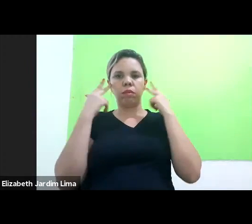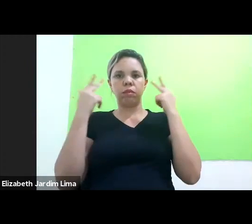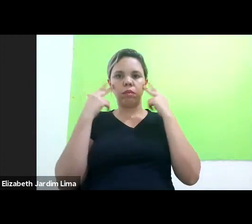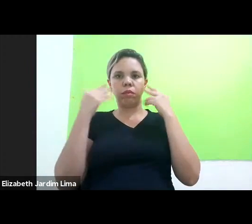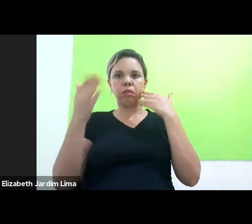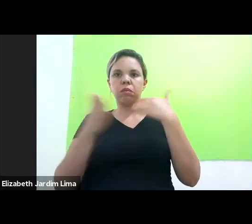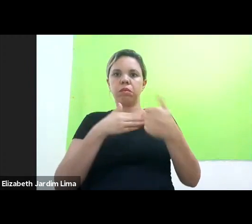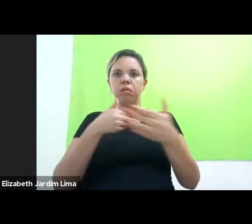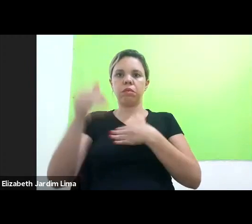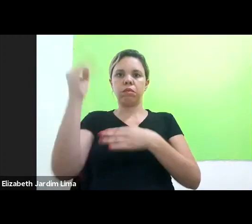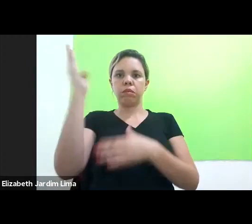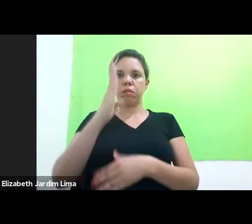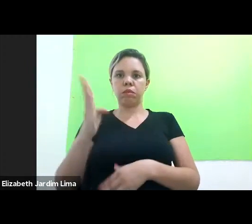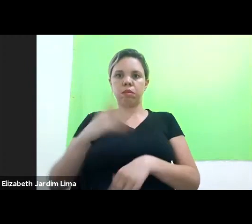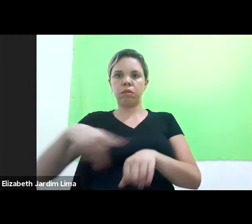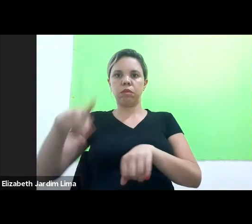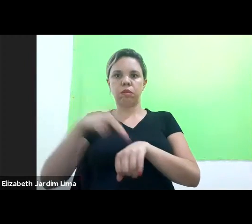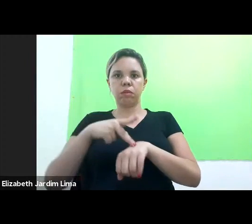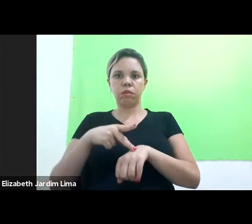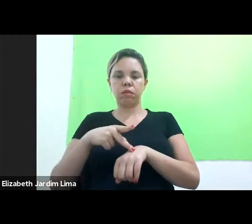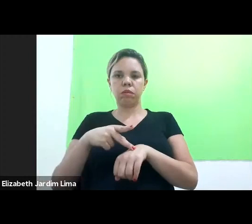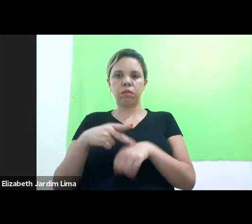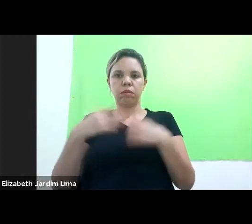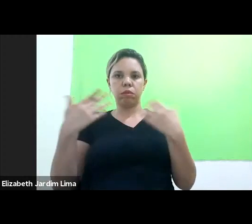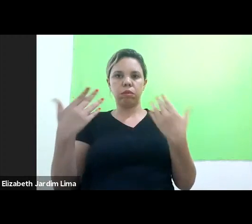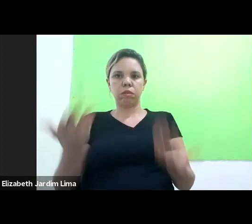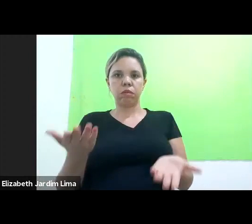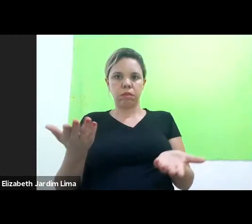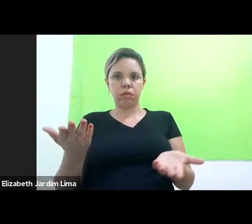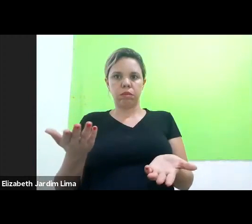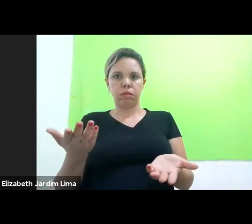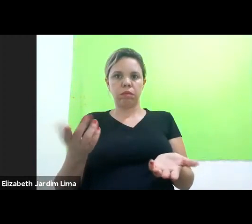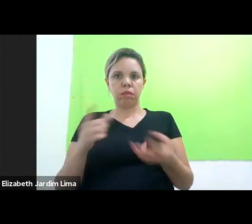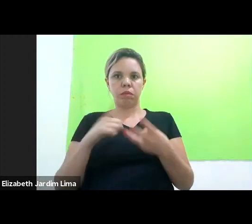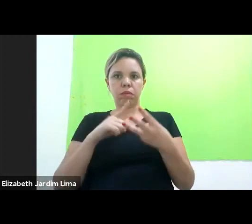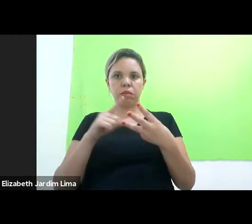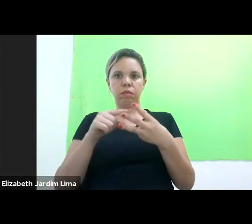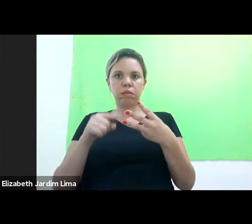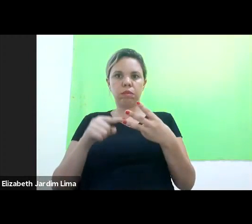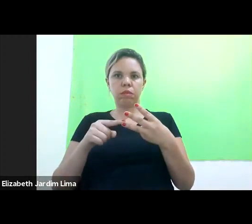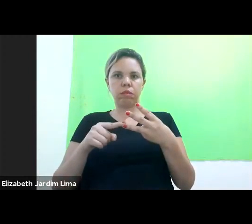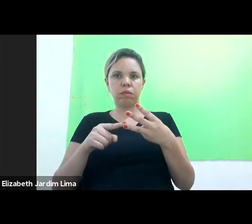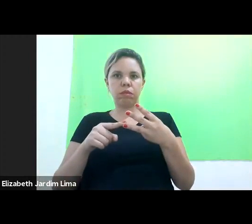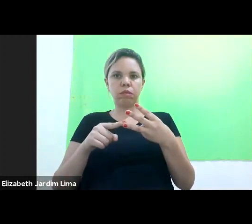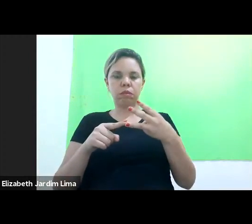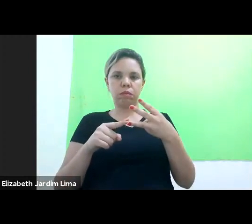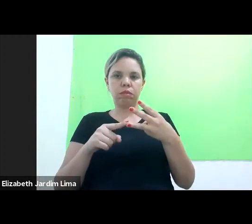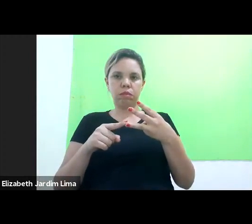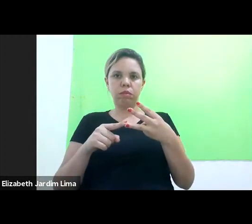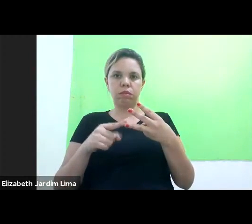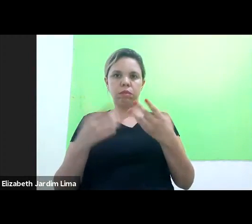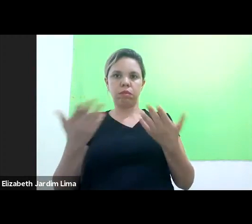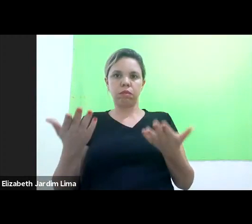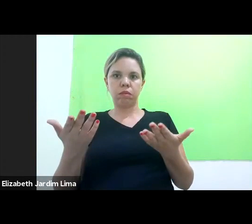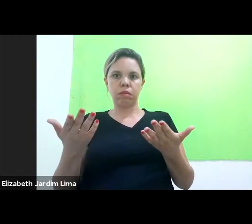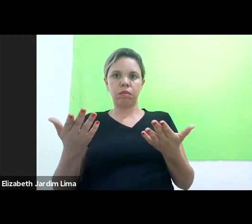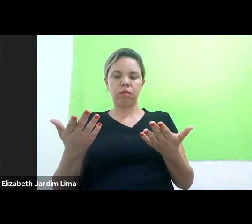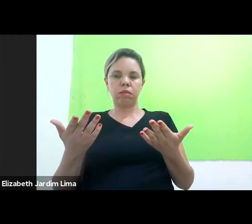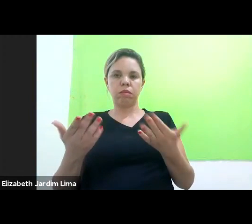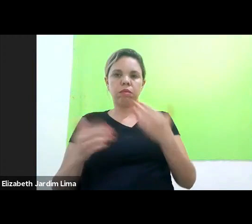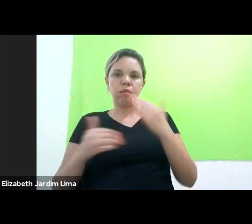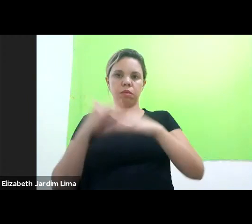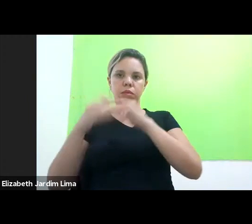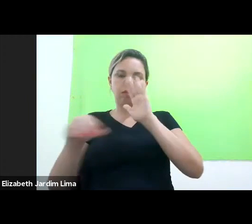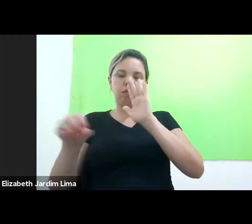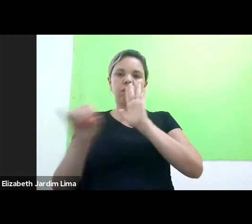brasileiro nesse país. Afinal, né, você tem três raças, três tipos, né, que formaram a identidade